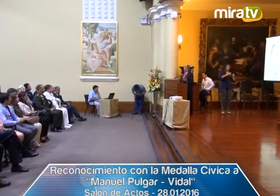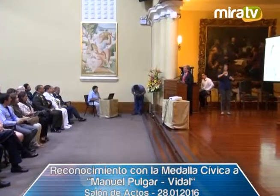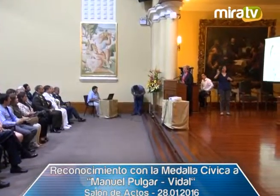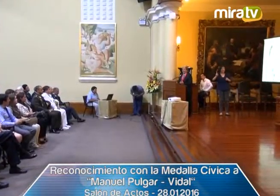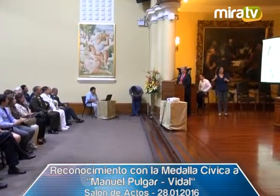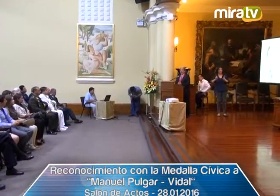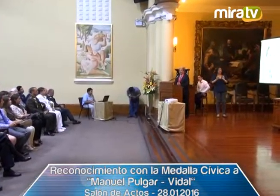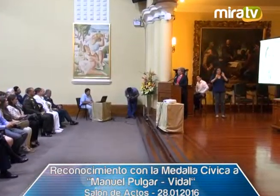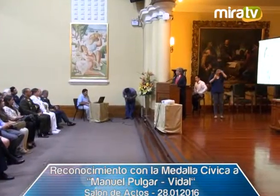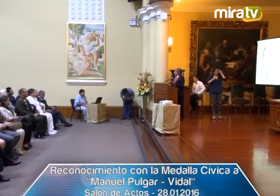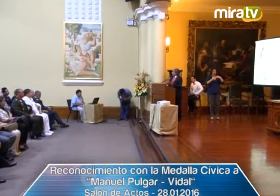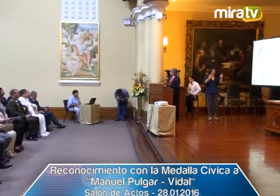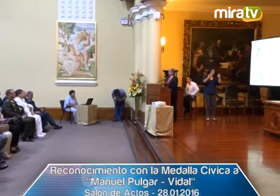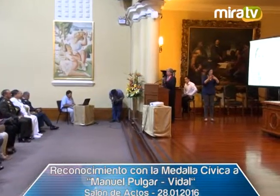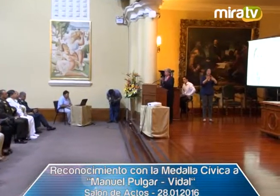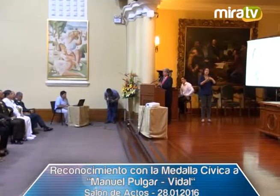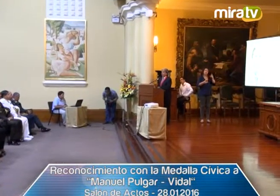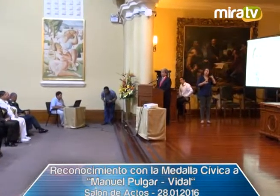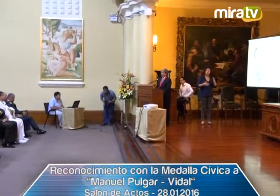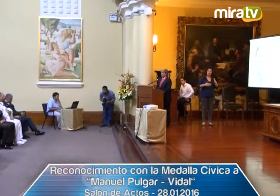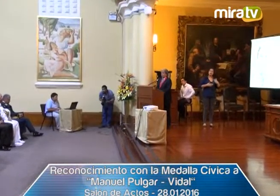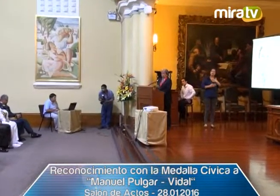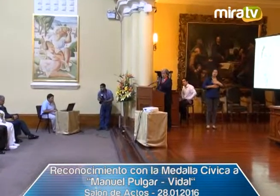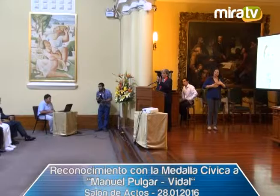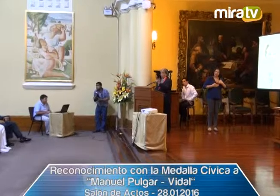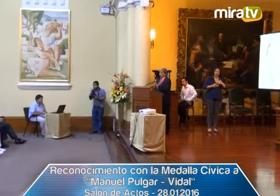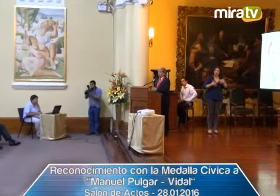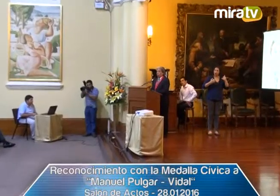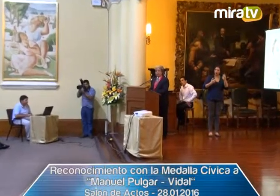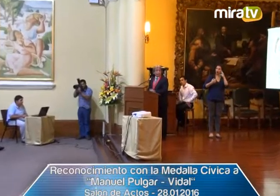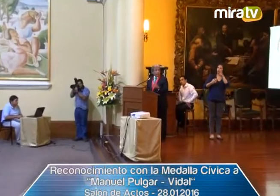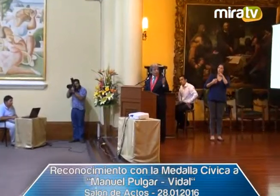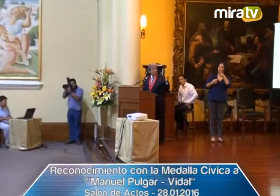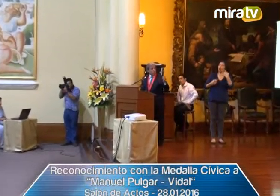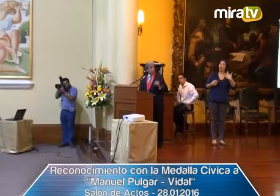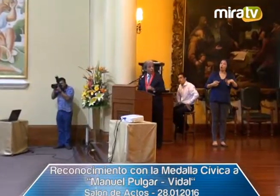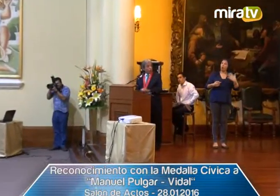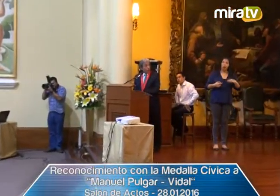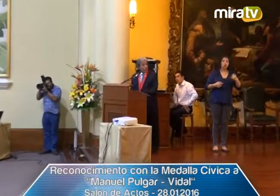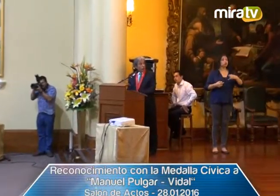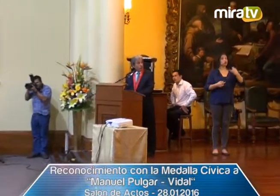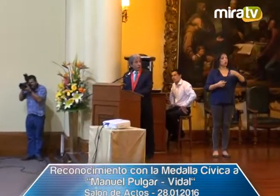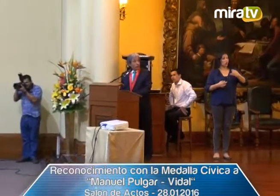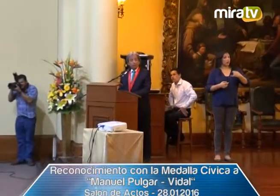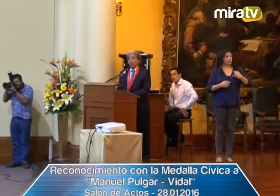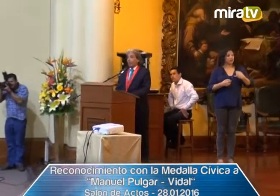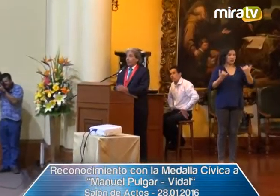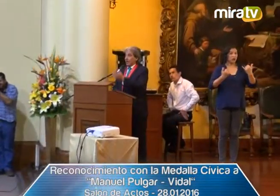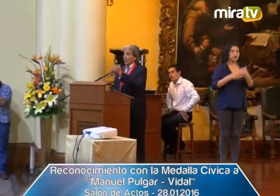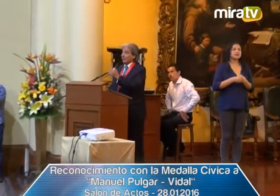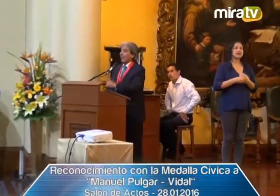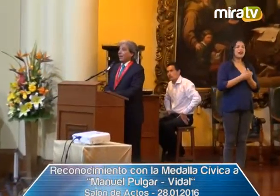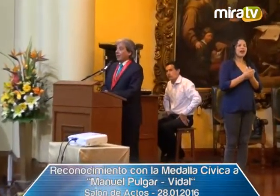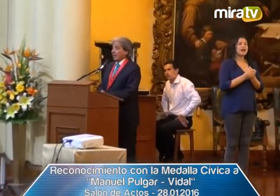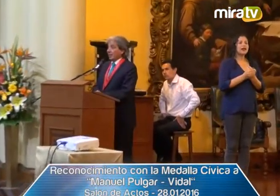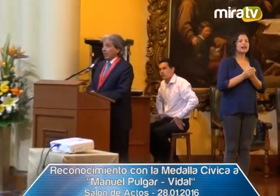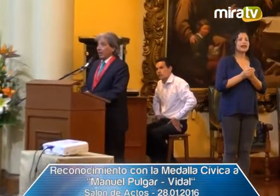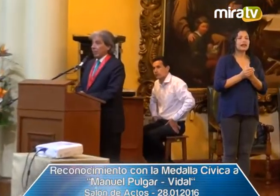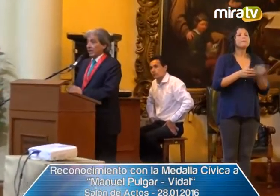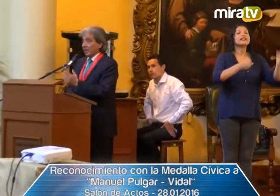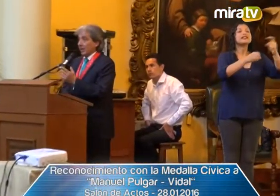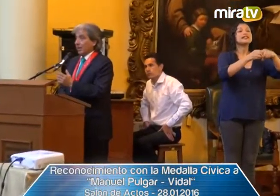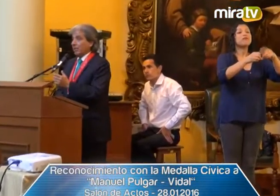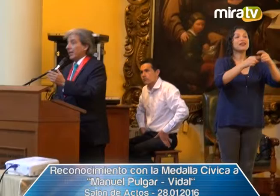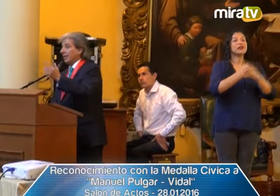con todo. Y fue muy divertido, y hoy día son chicos, uno postula al Congreso, ha trabajado con Jorge en el municipio. Ella trabaja en el